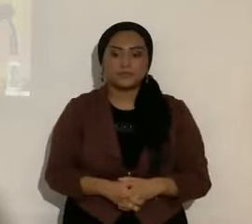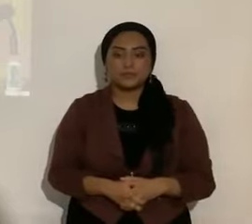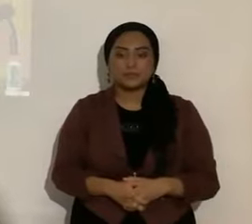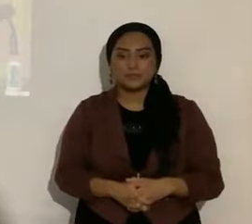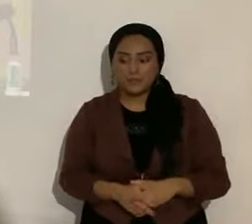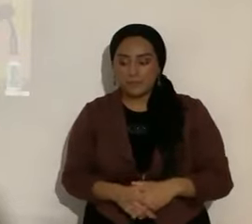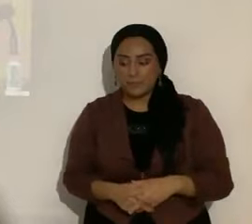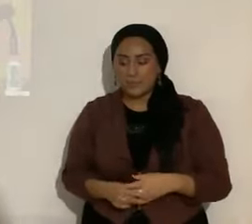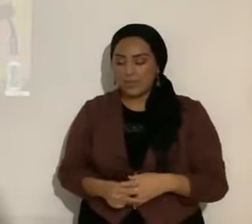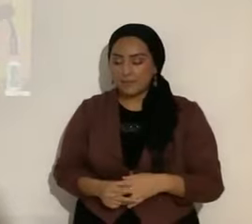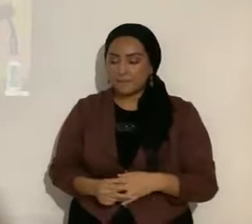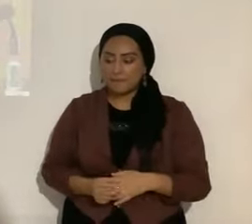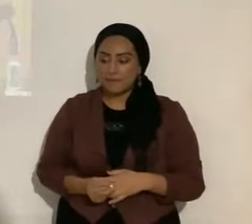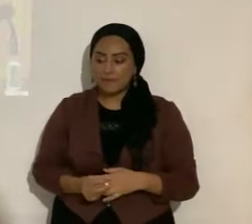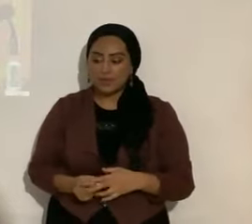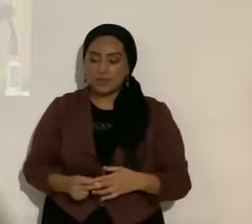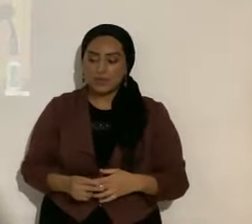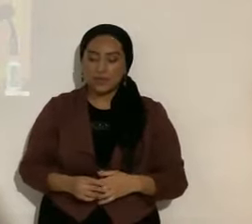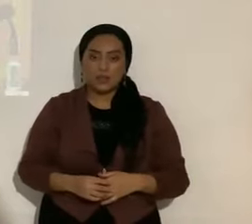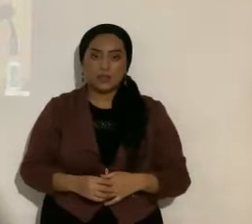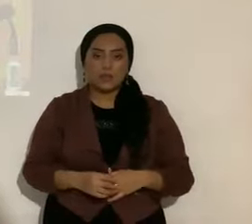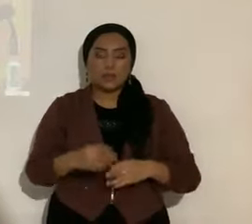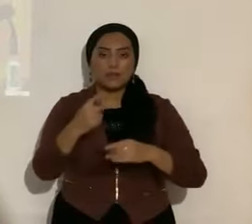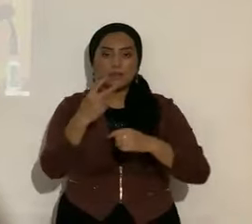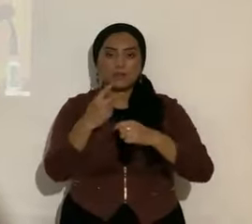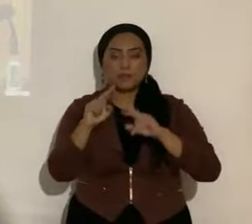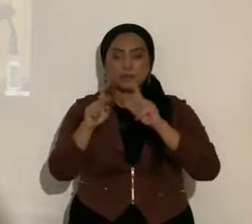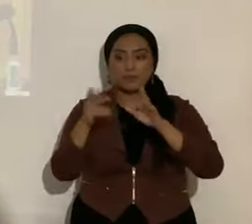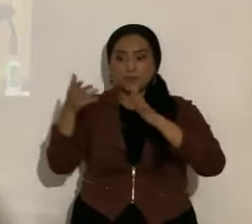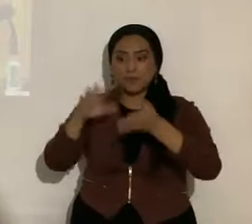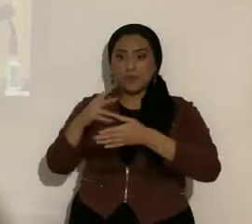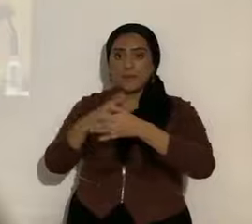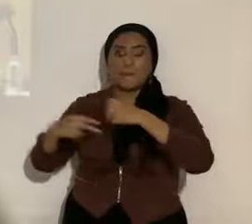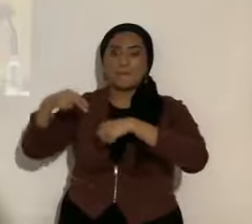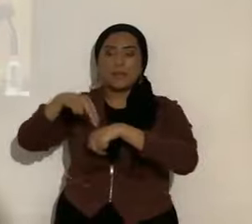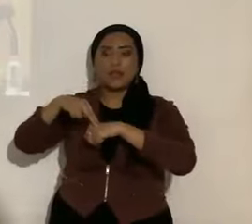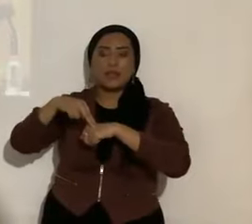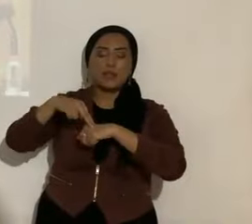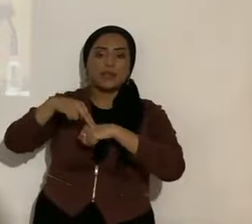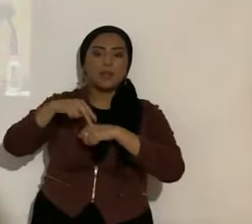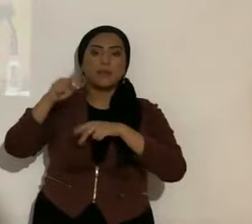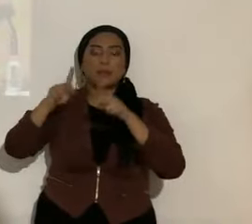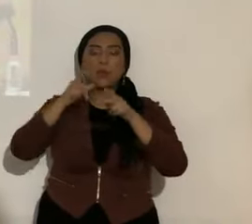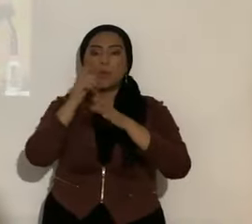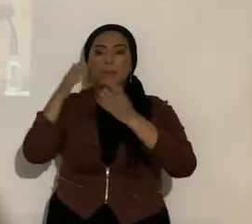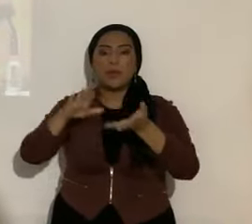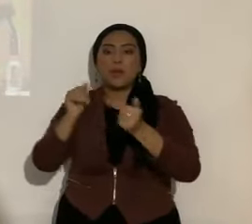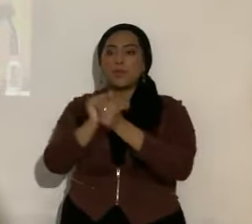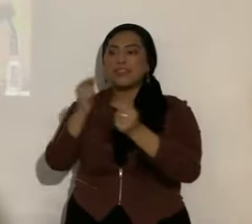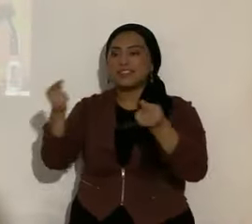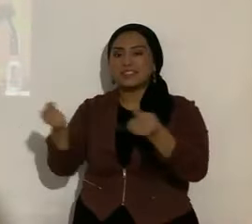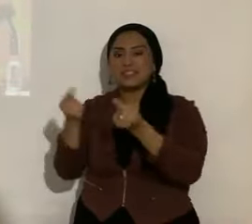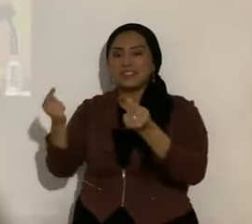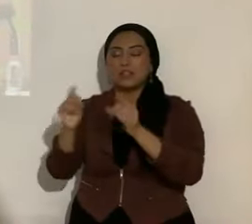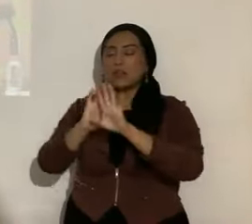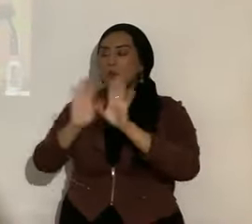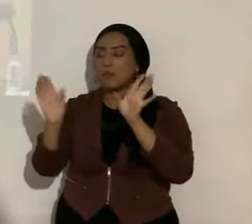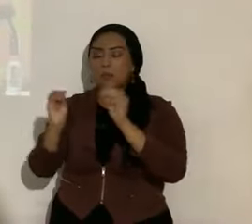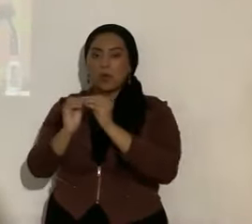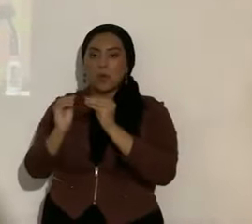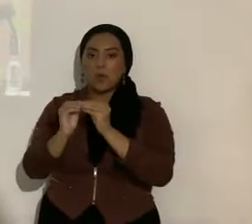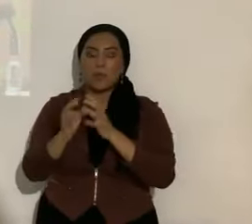serie. Entonces, es resucitar a los que están muertos, muertos en sus delitos y pecados. Ya no tanto